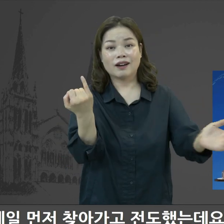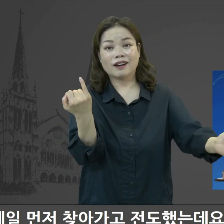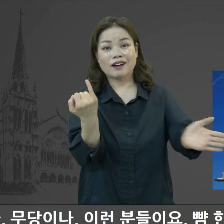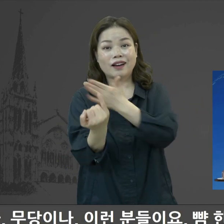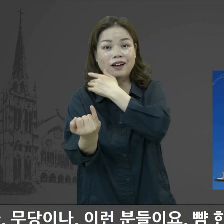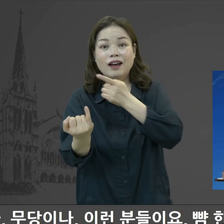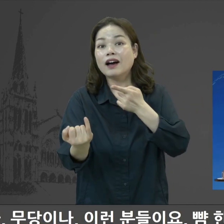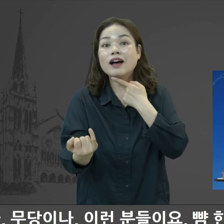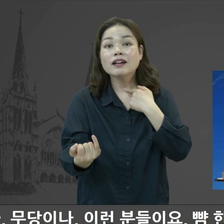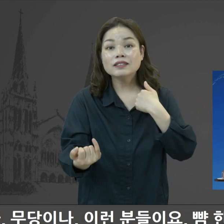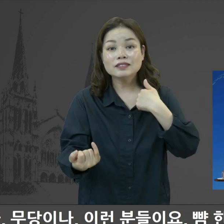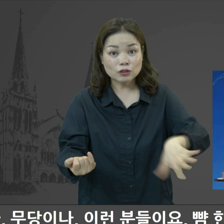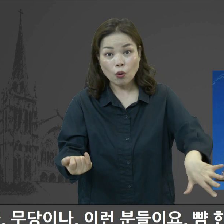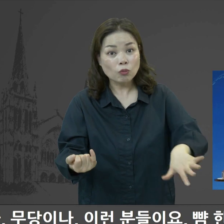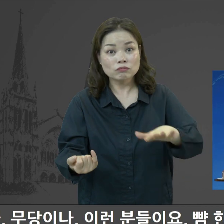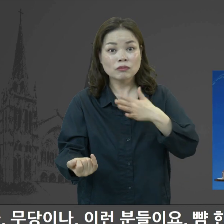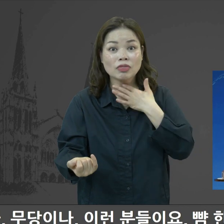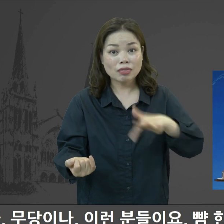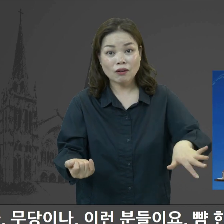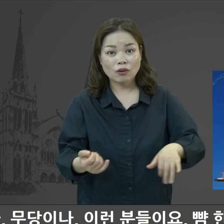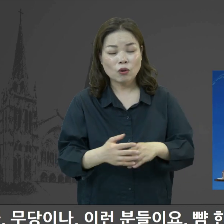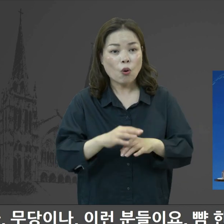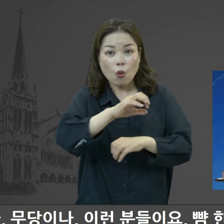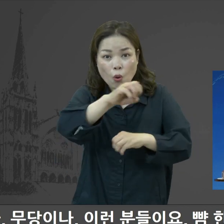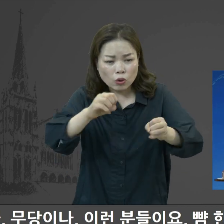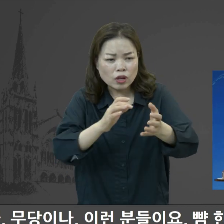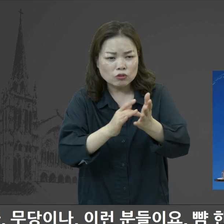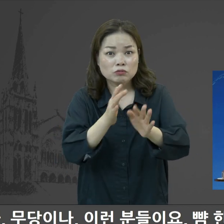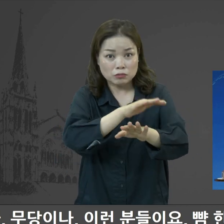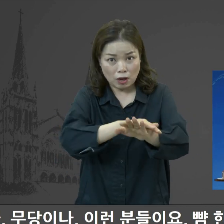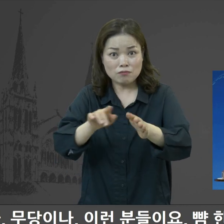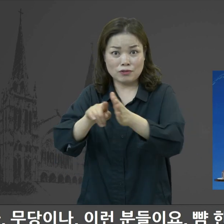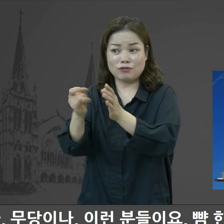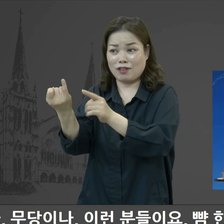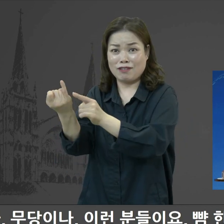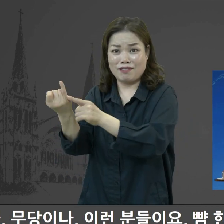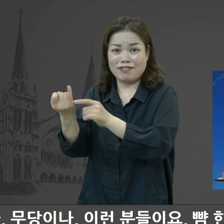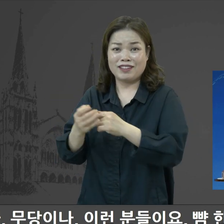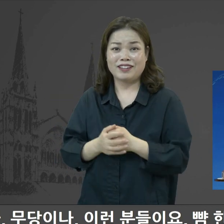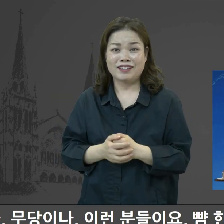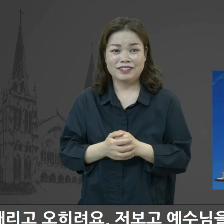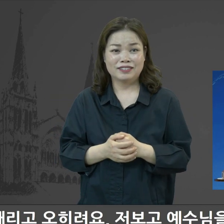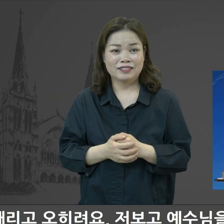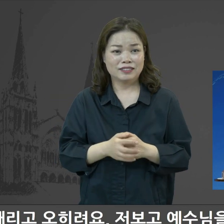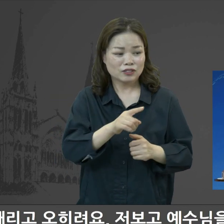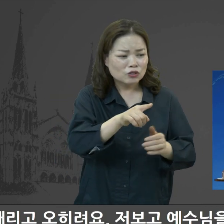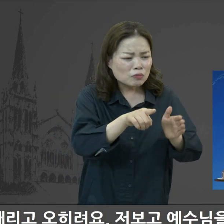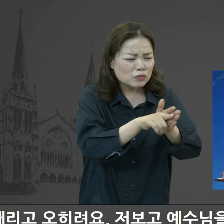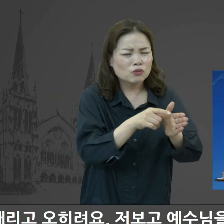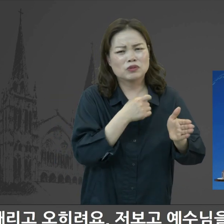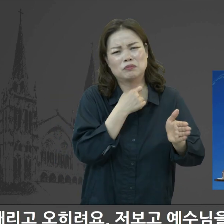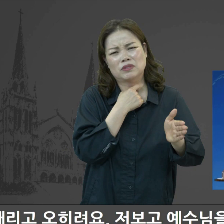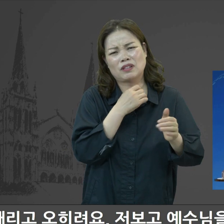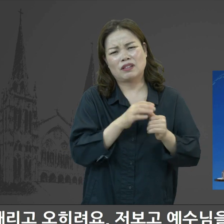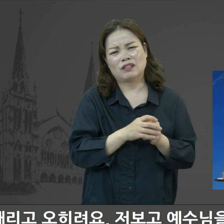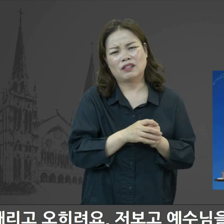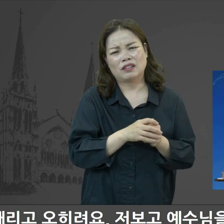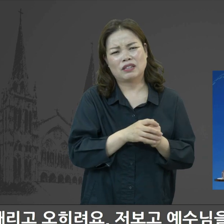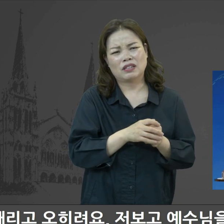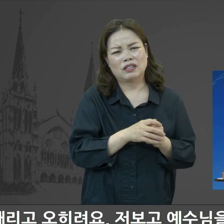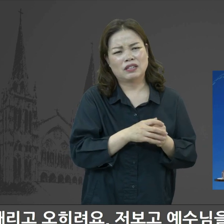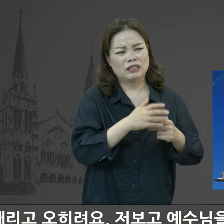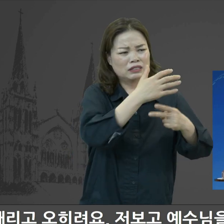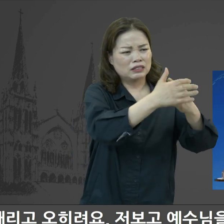한 번도 안 때리고 오히려요, 저보고 예수님 잘 믿었대요. 그리고 자기네들도 믿고 싶지만 그